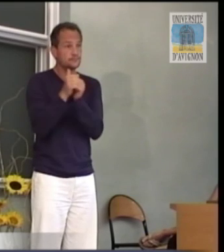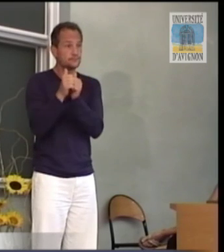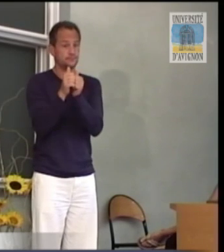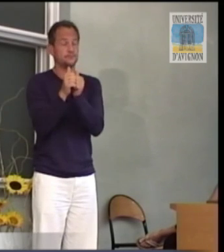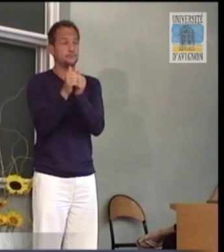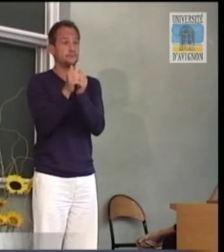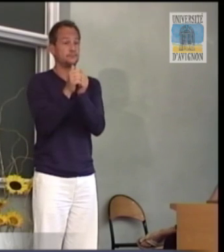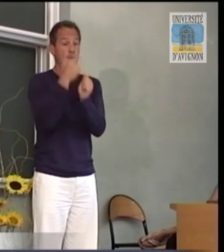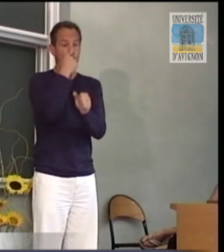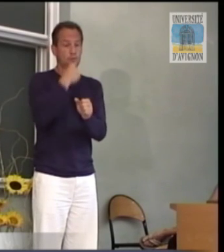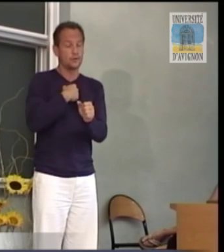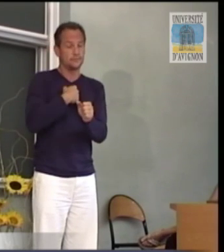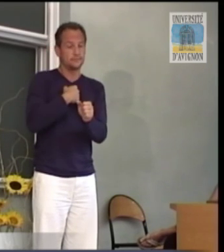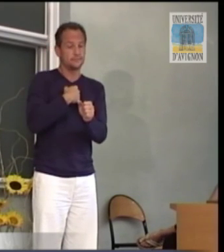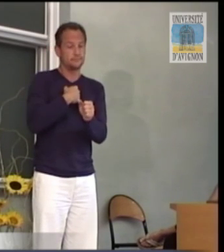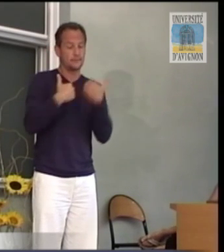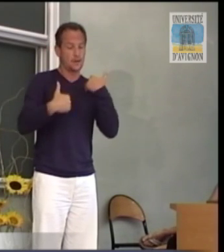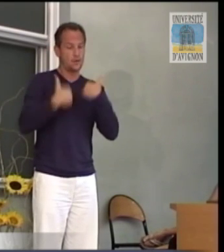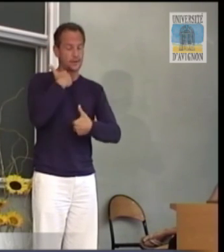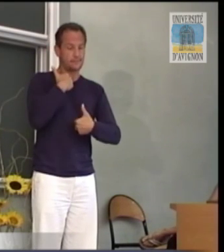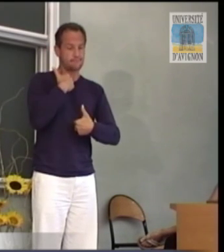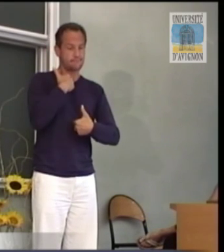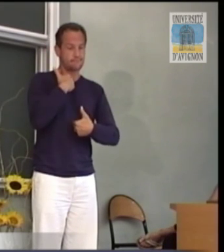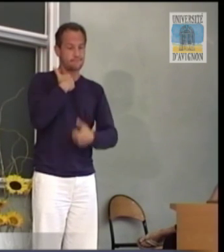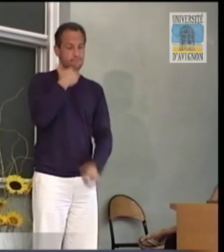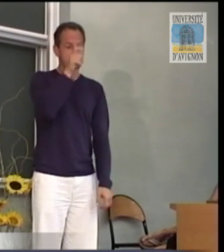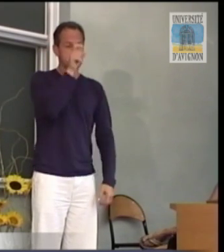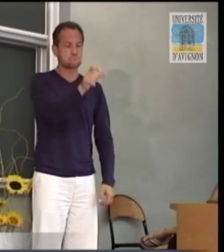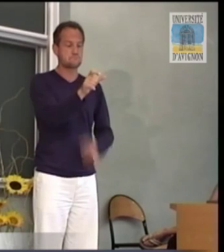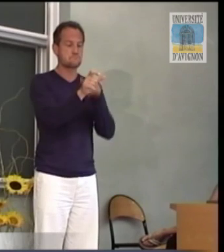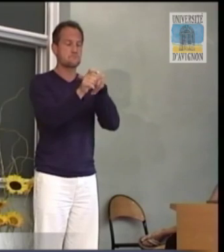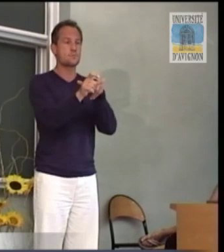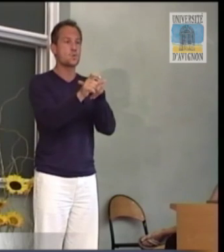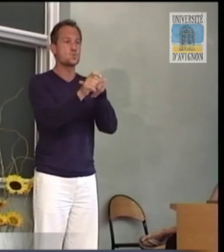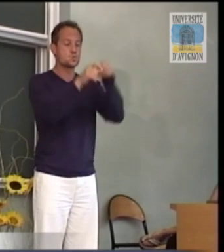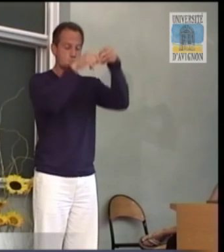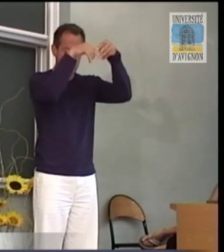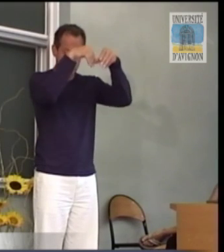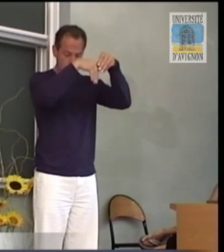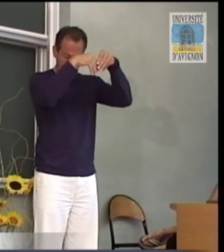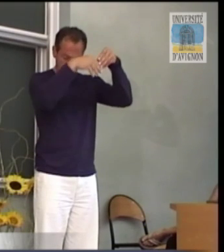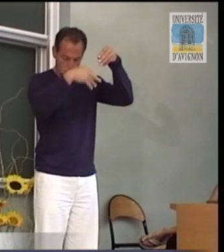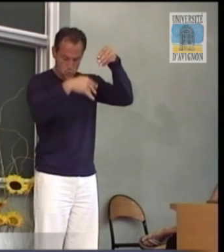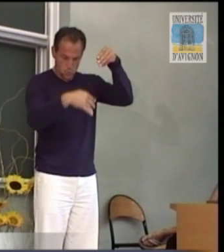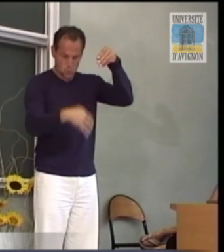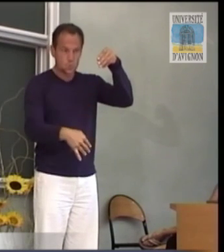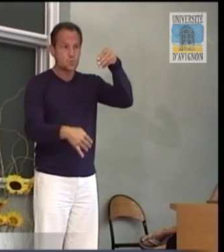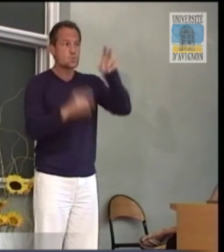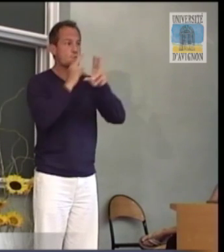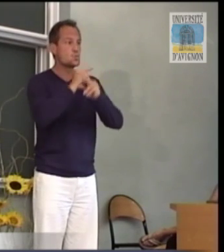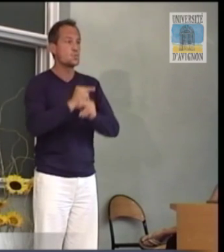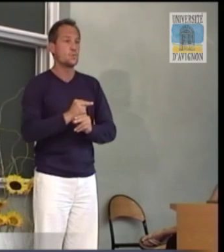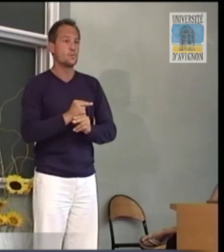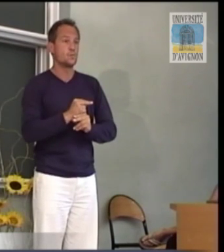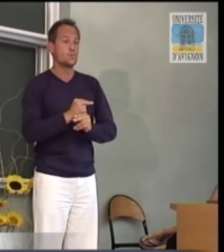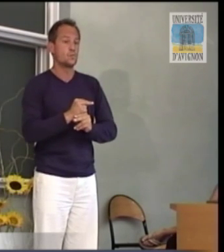que le handicap est un mot extrêmement vaste. On en parlait encore ce matin, mais le handicap, maintenant,